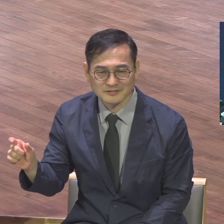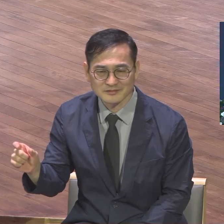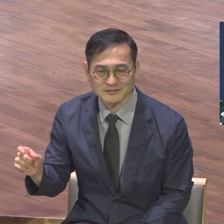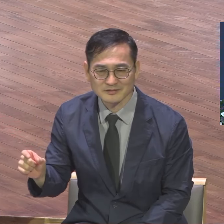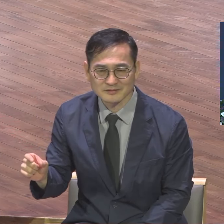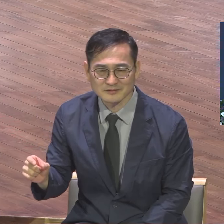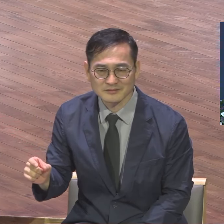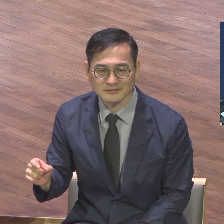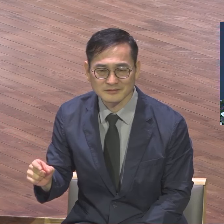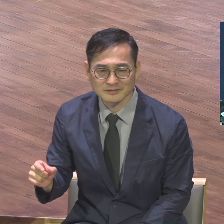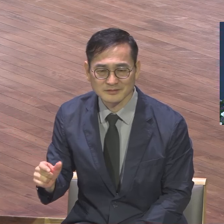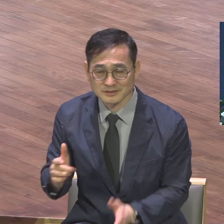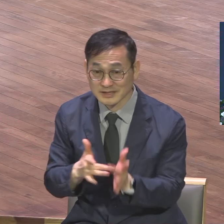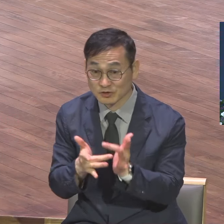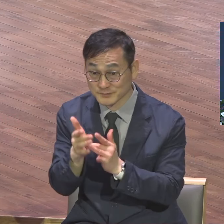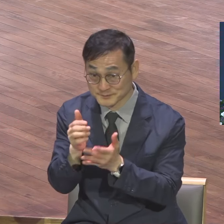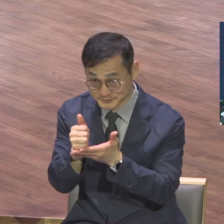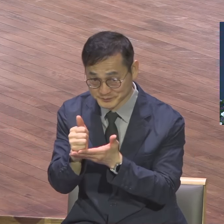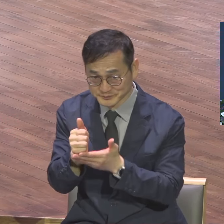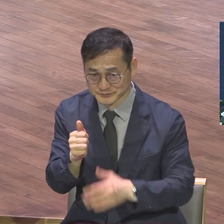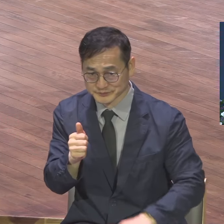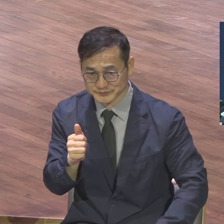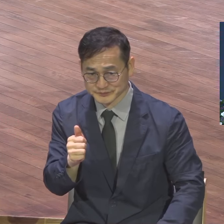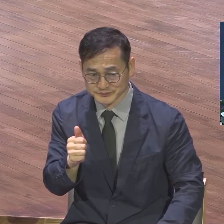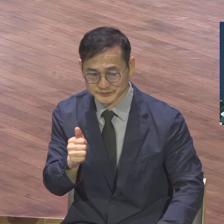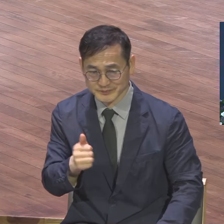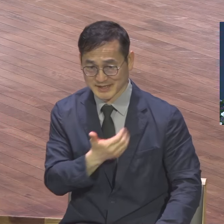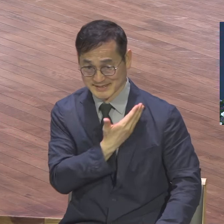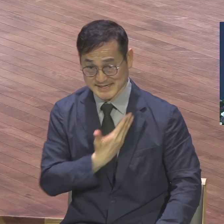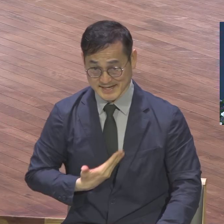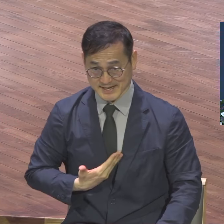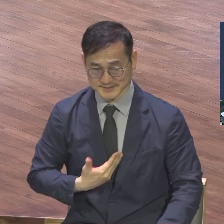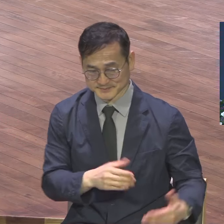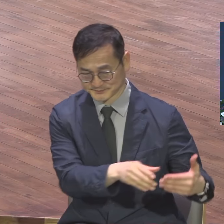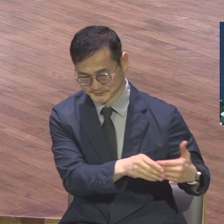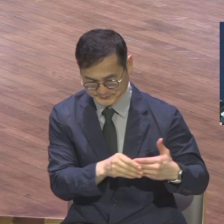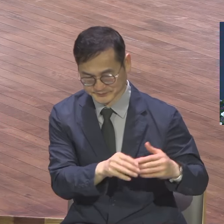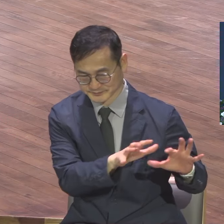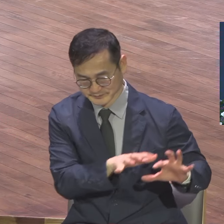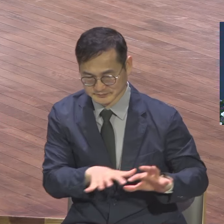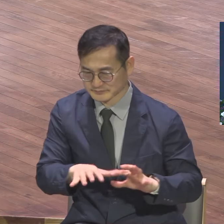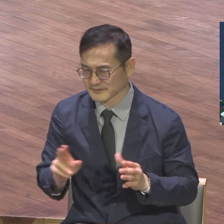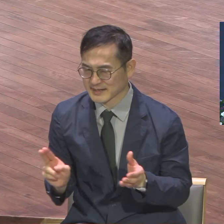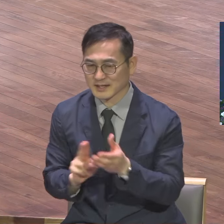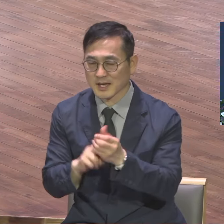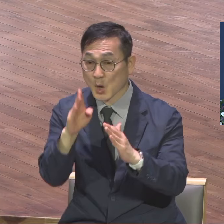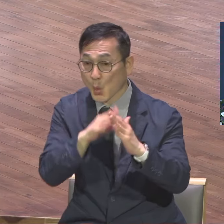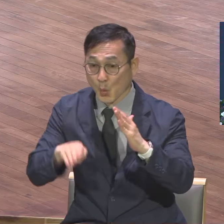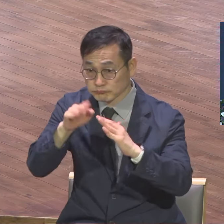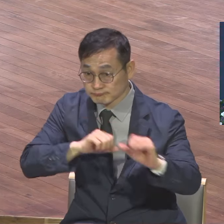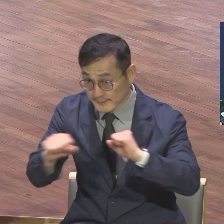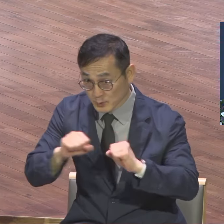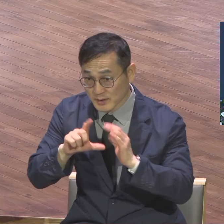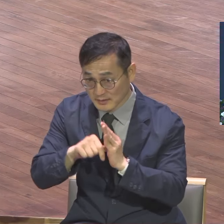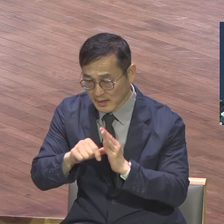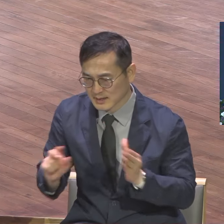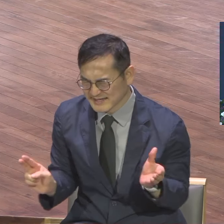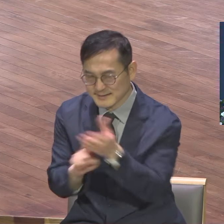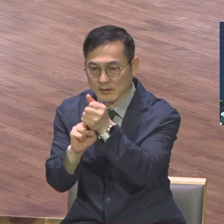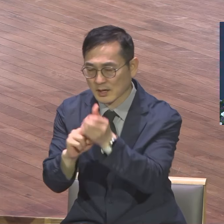공생애를 시작하신 이후에 엄청난 기적을 많이 행했습니다. 병든 사람